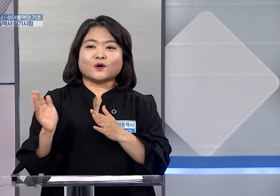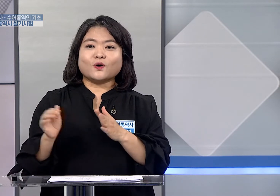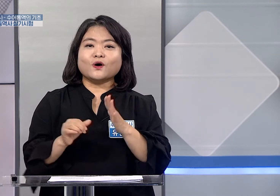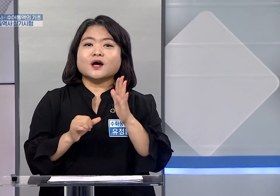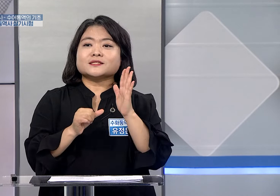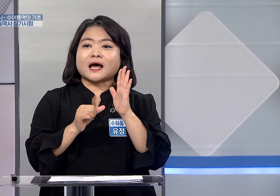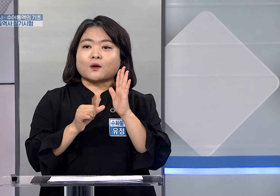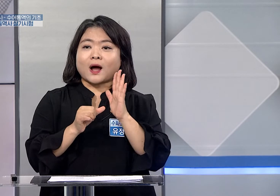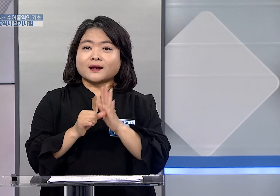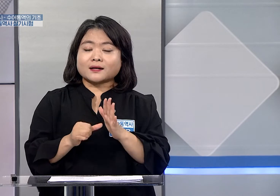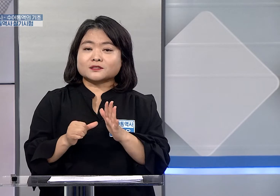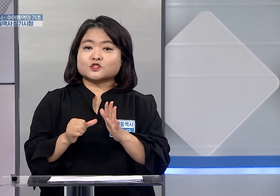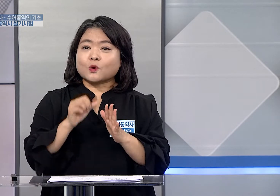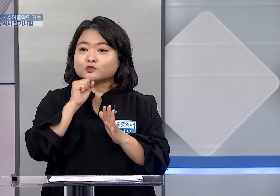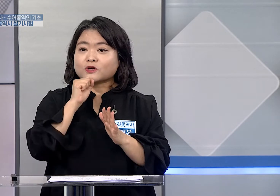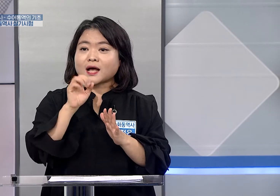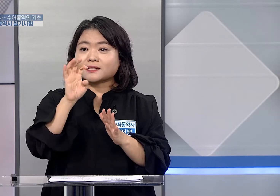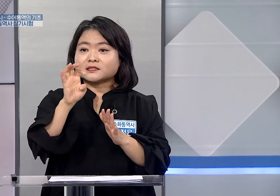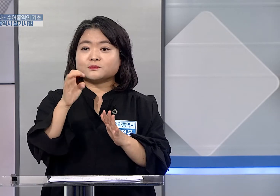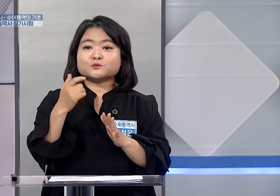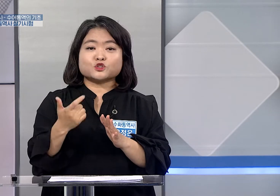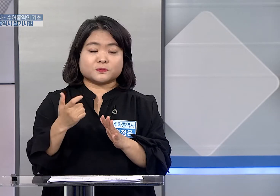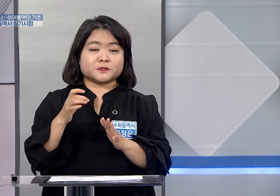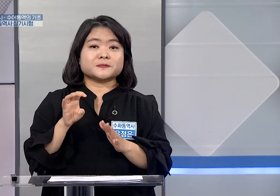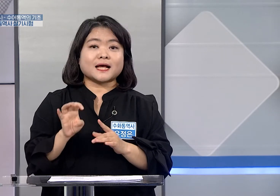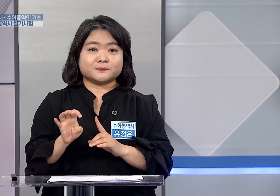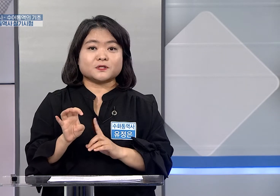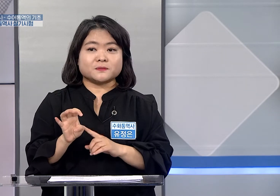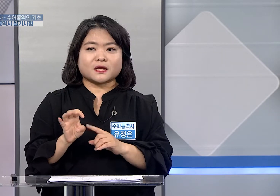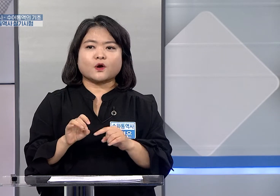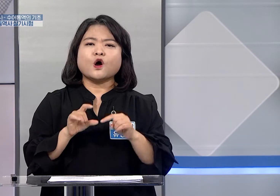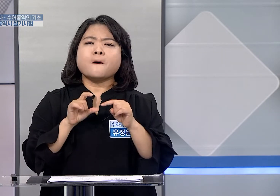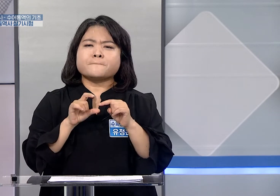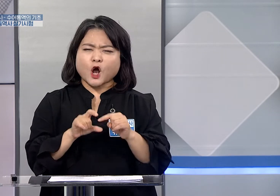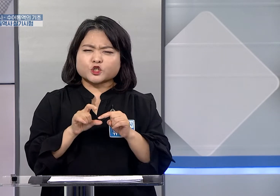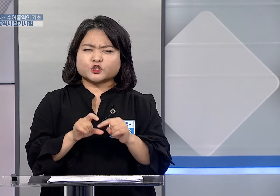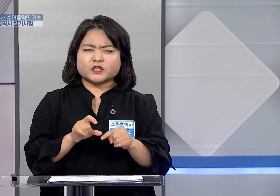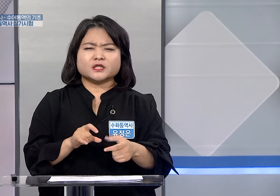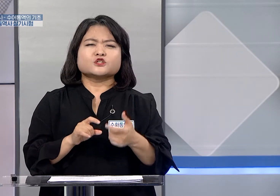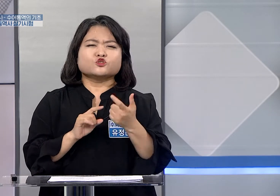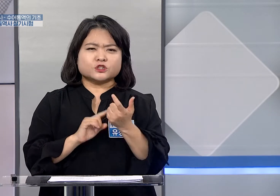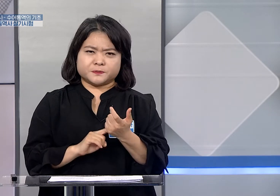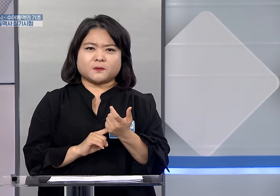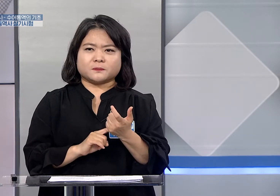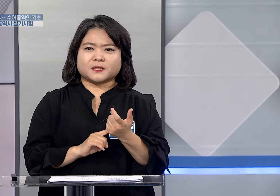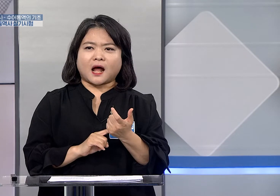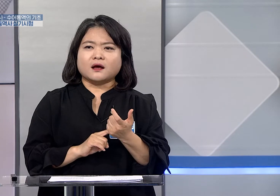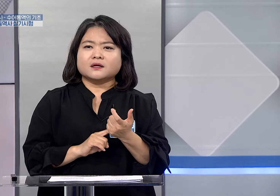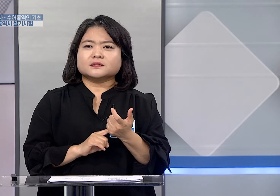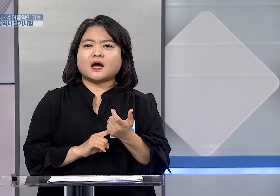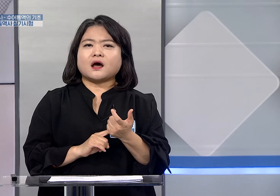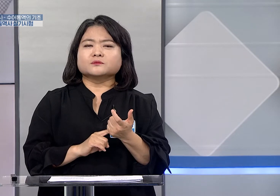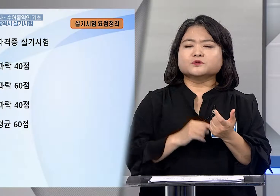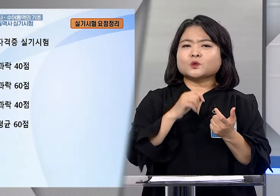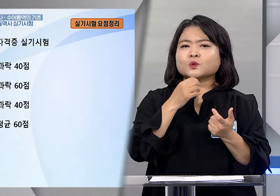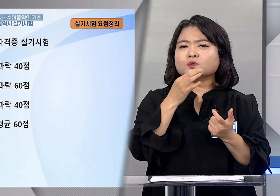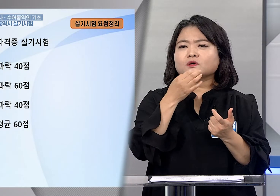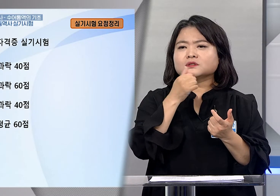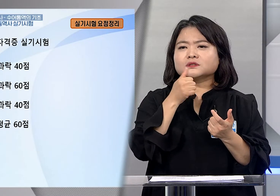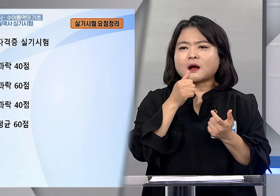어쨌든요. 자, 과락 점수가 40점, 60점, 40점이잖아요. 평균이 60점입니다. 자, 음성 통역을 아무리